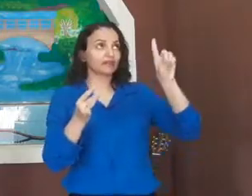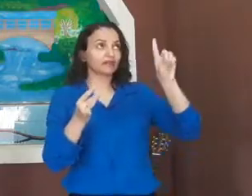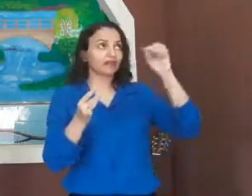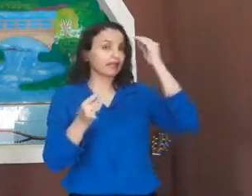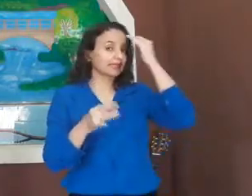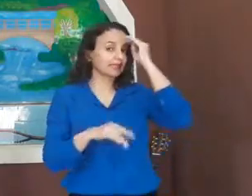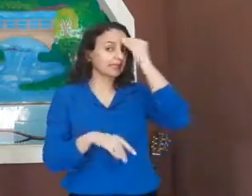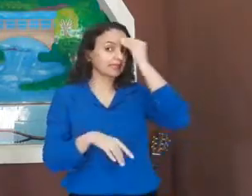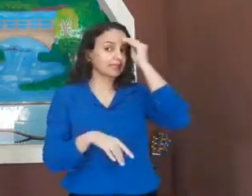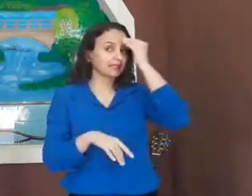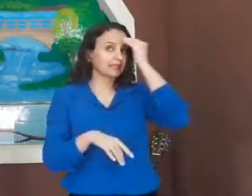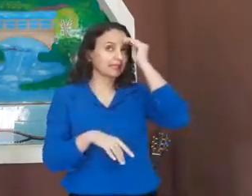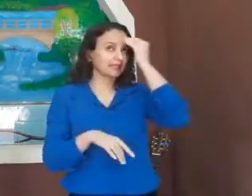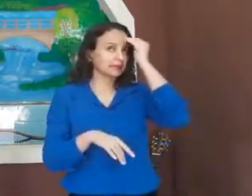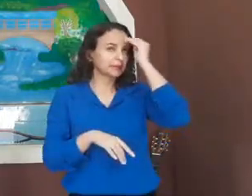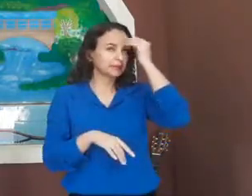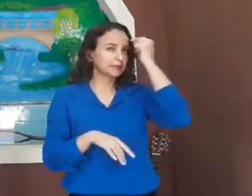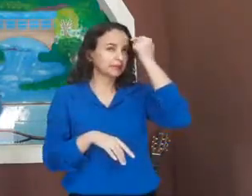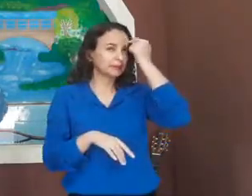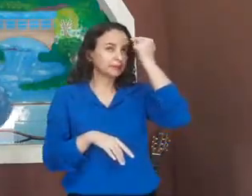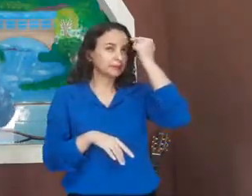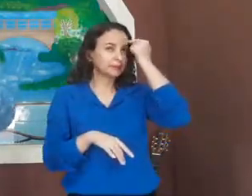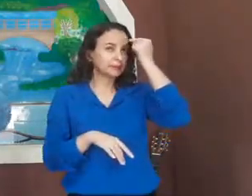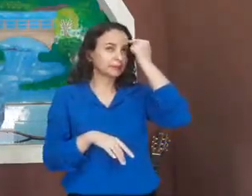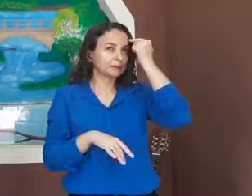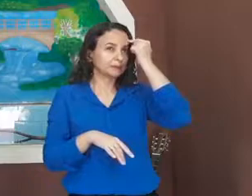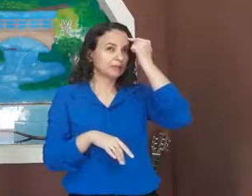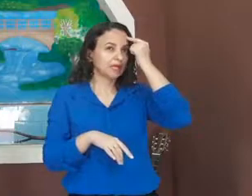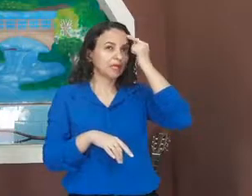compreender, elaborar, entender